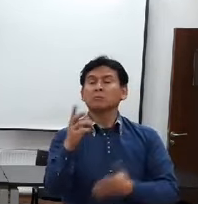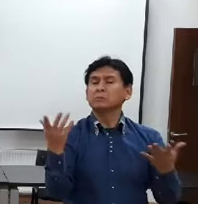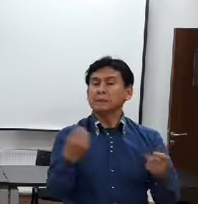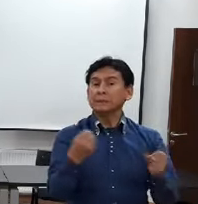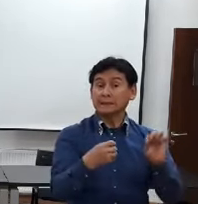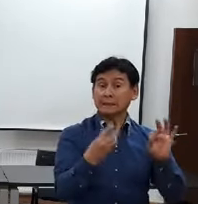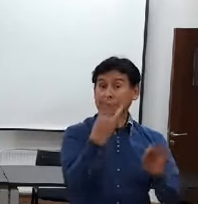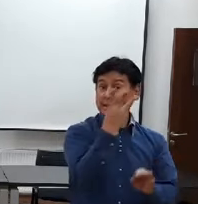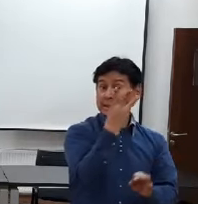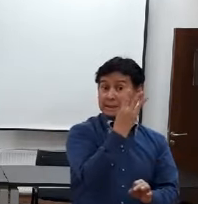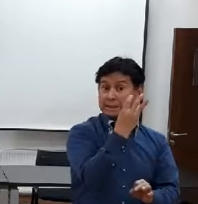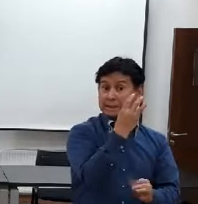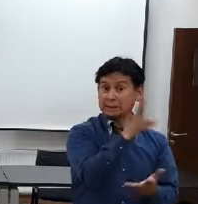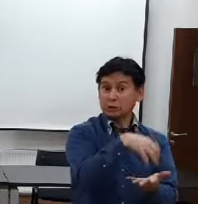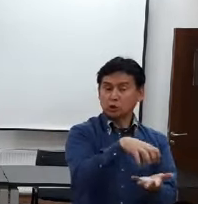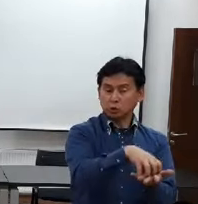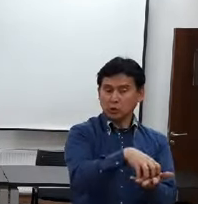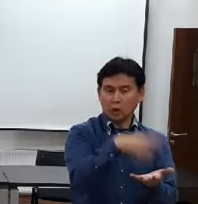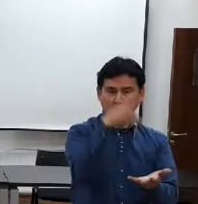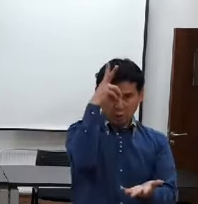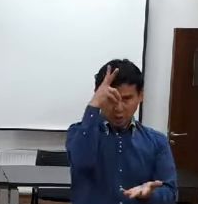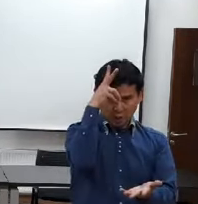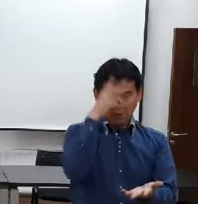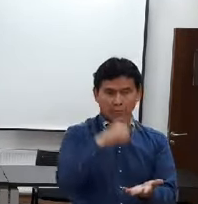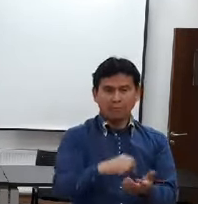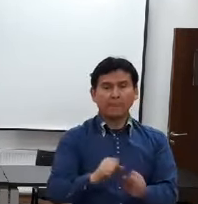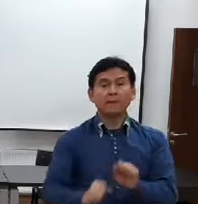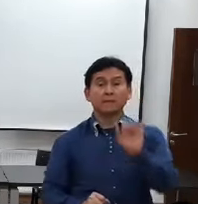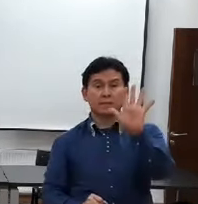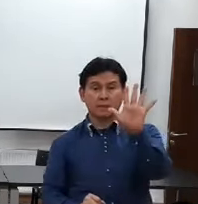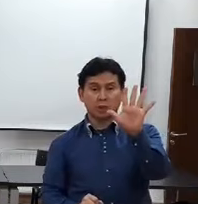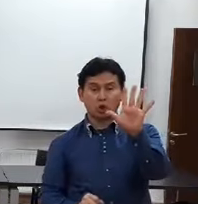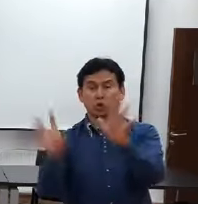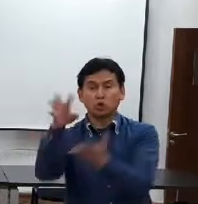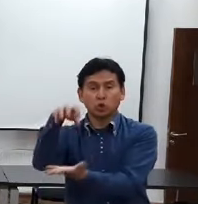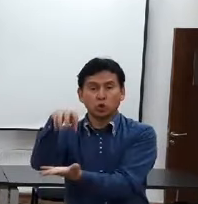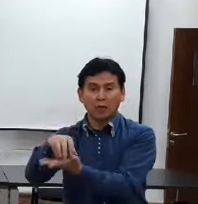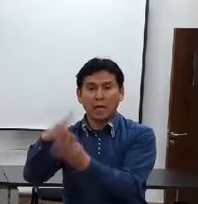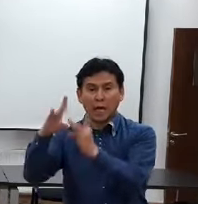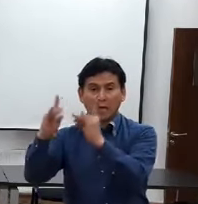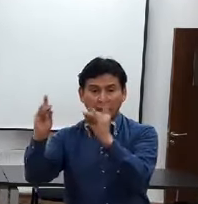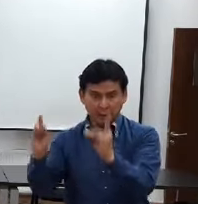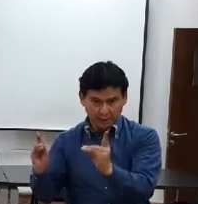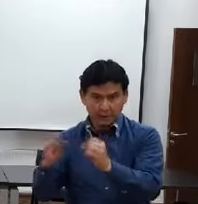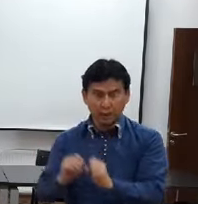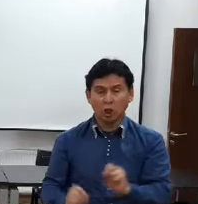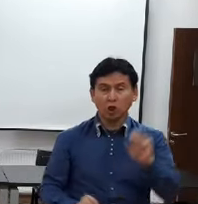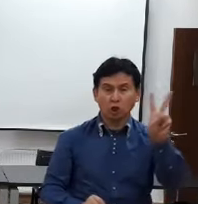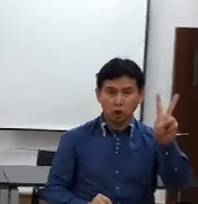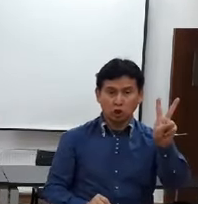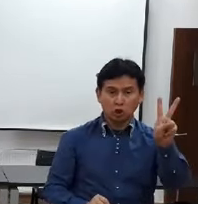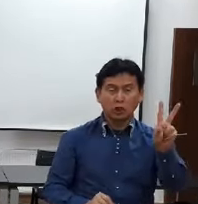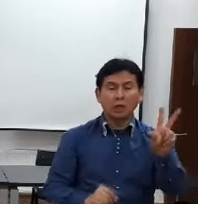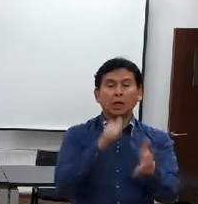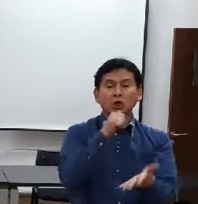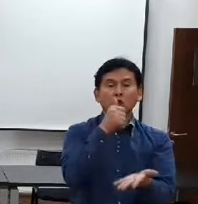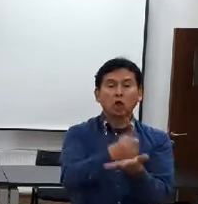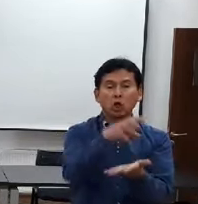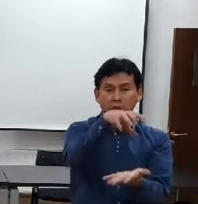13 en la ciudad de Coyhaique, 5 en la ciudad de Puerto Aysén, 2 en Cochran.